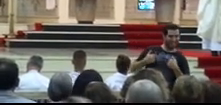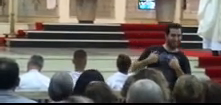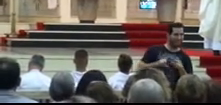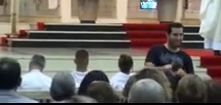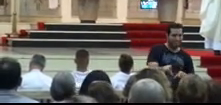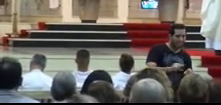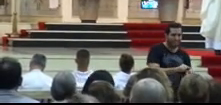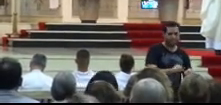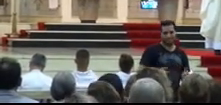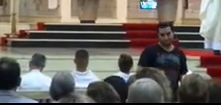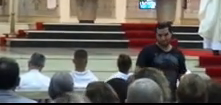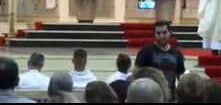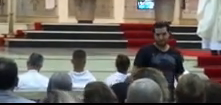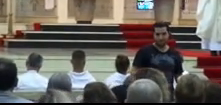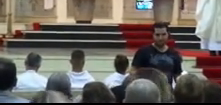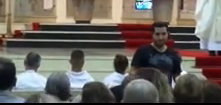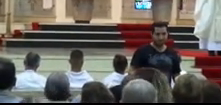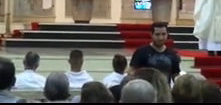da pessoa.